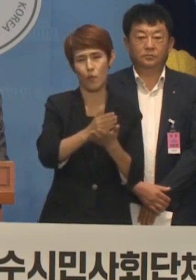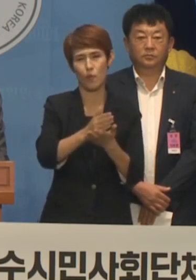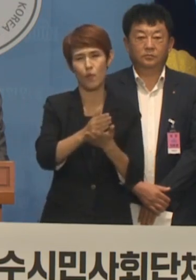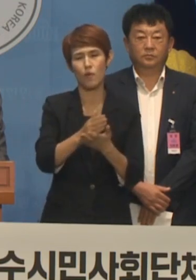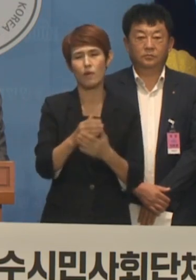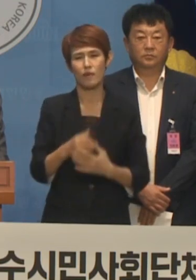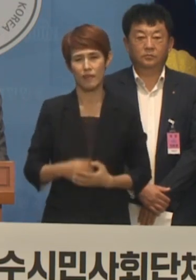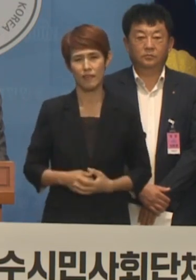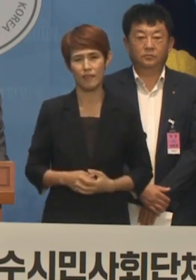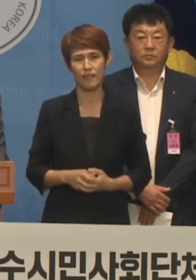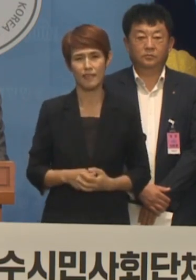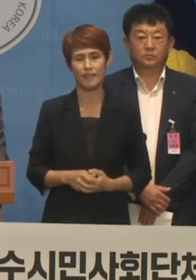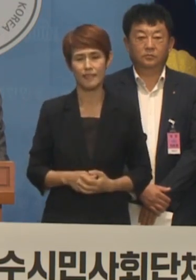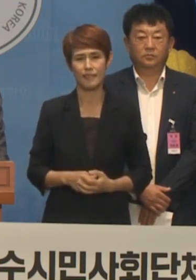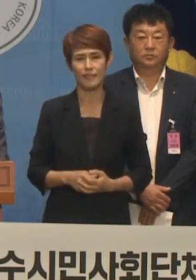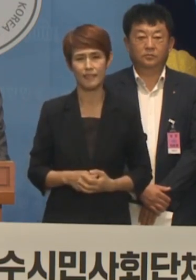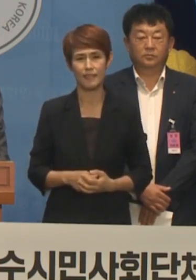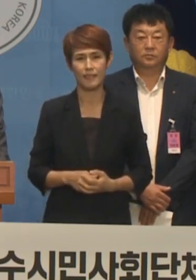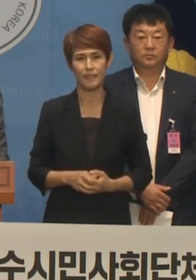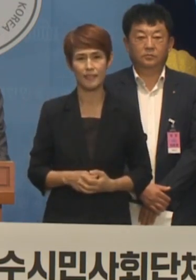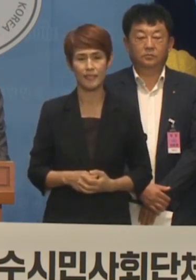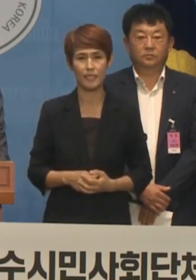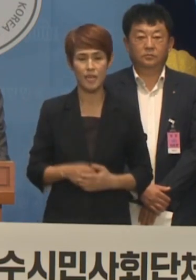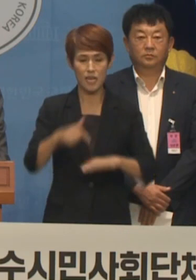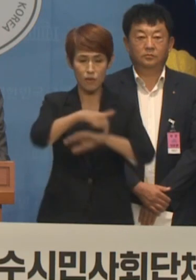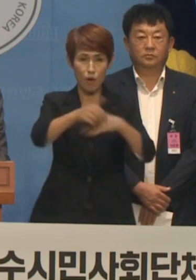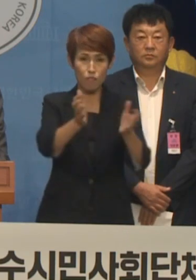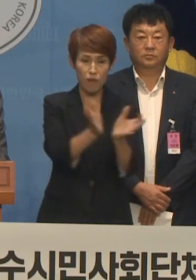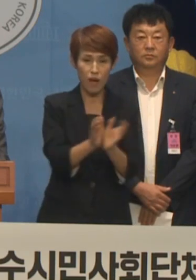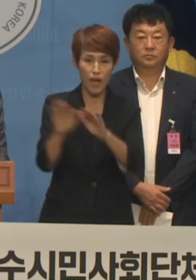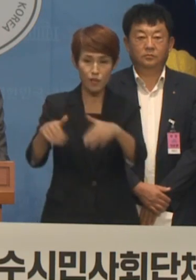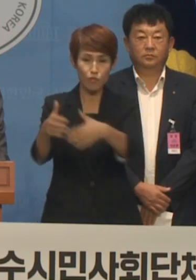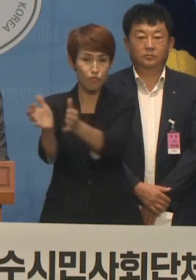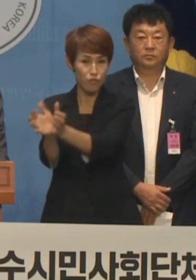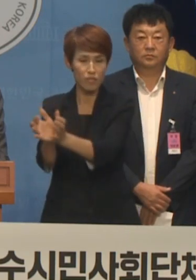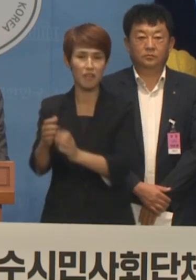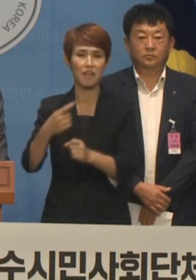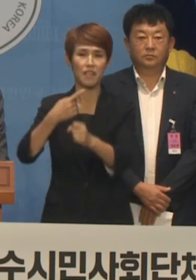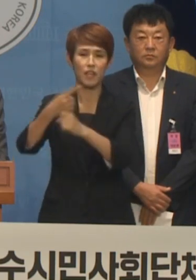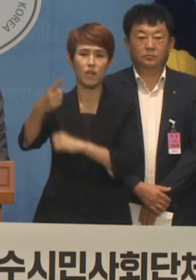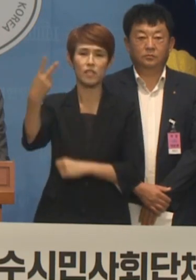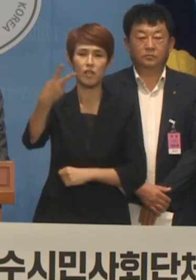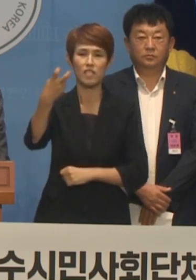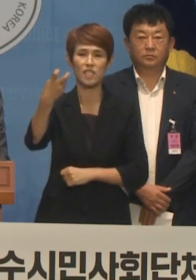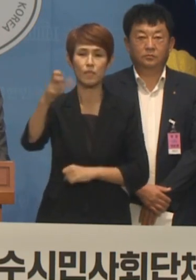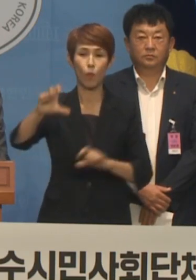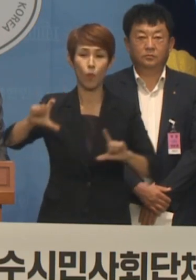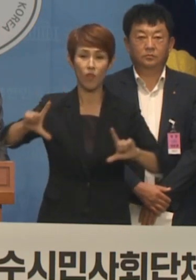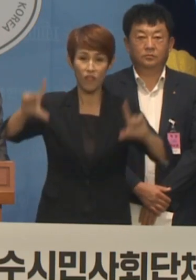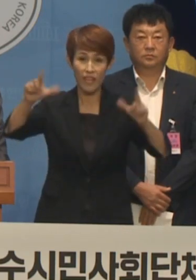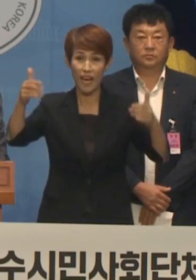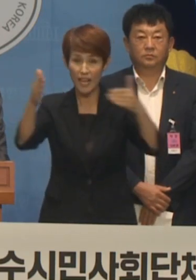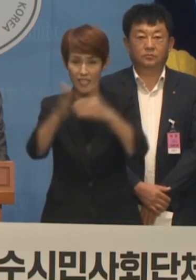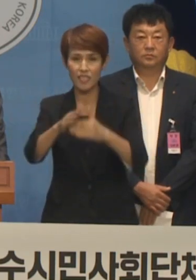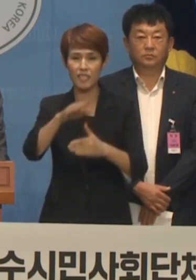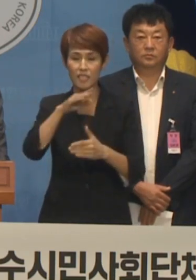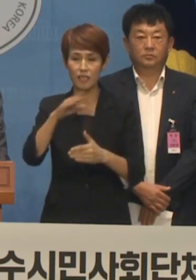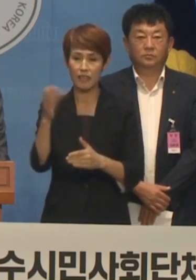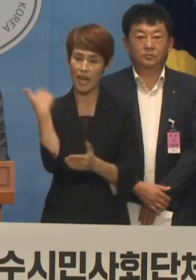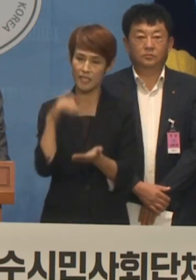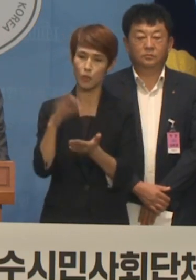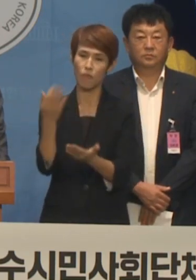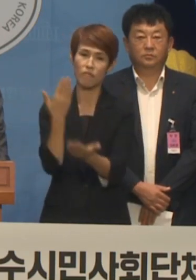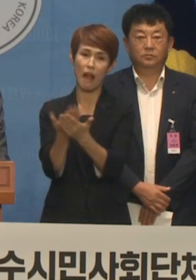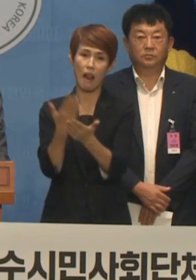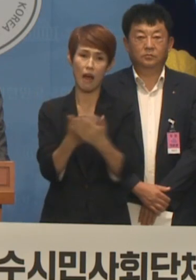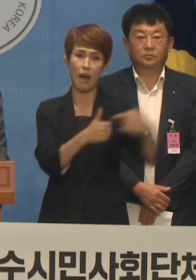할 때입니다. 이러한 때 기재부가 해수부를 통해 내년 2025년까지 부채 상환을